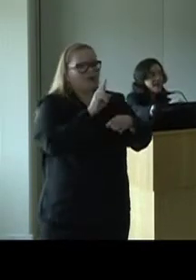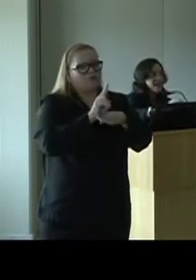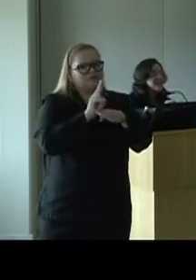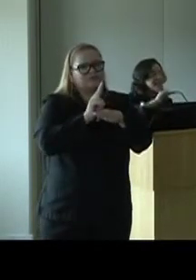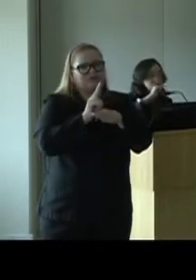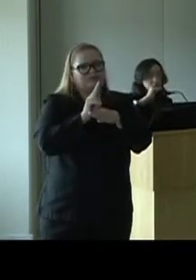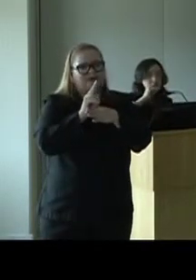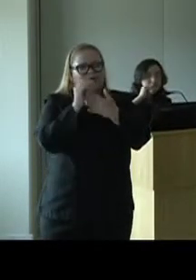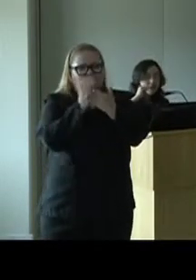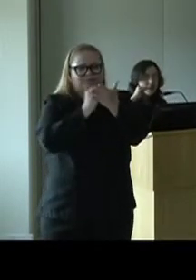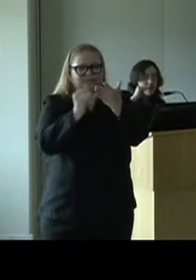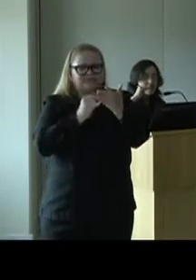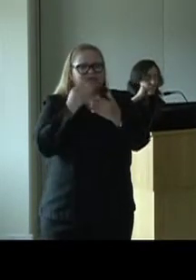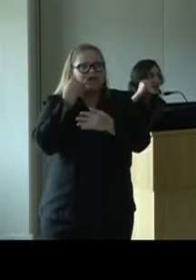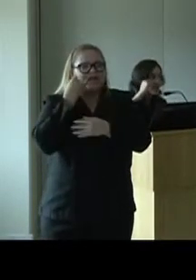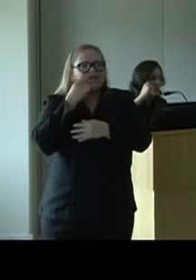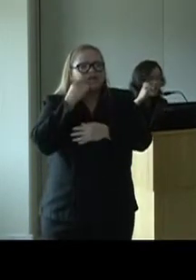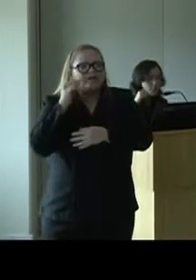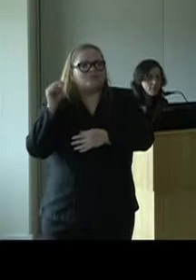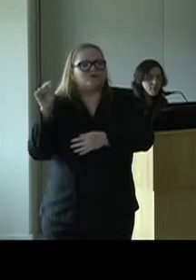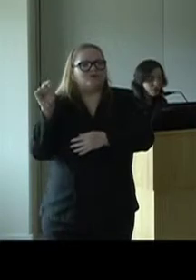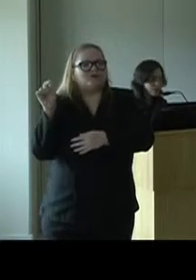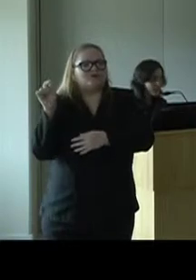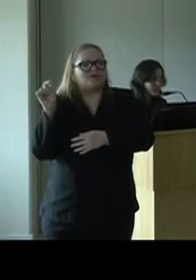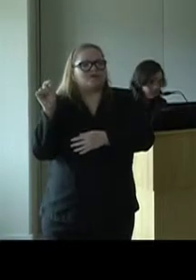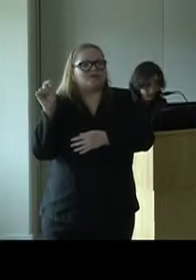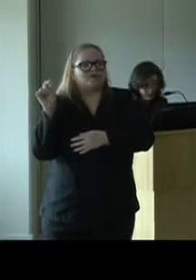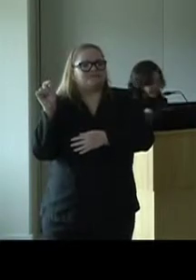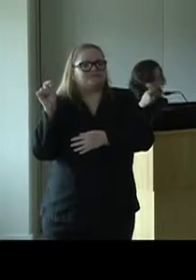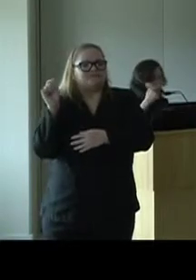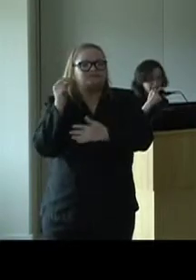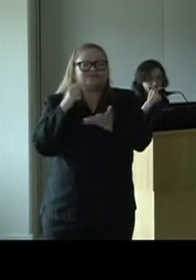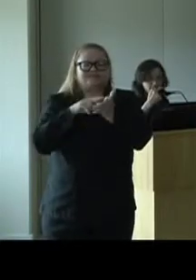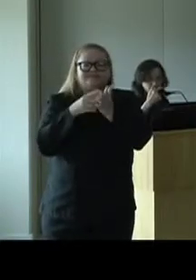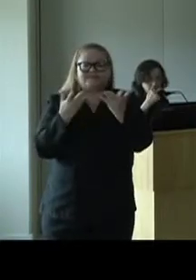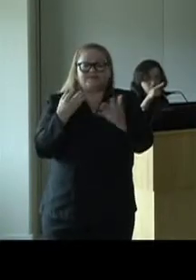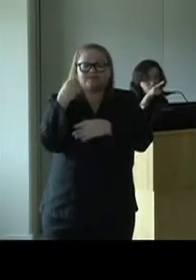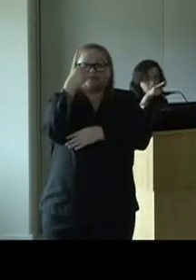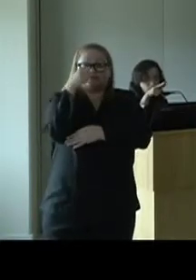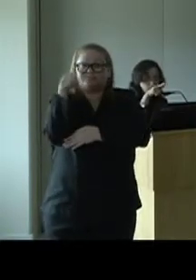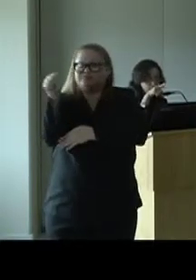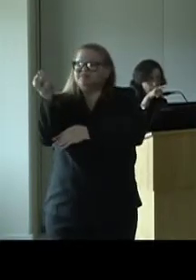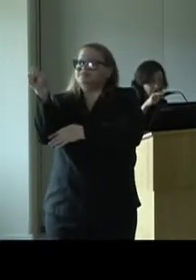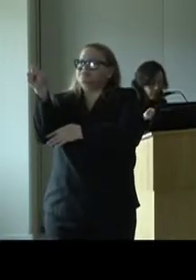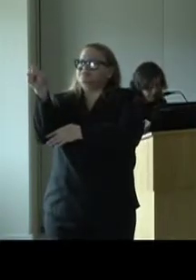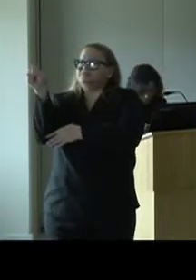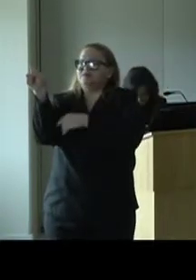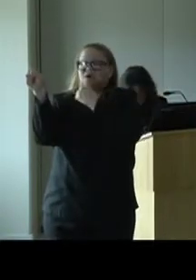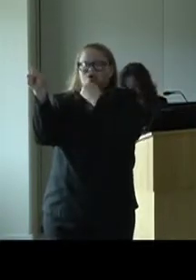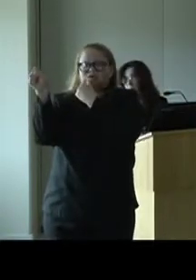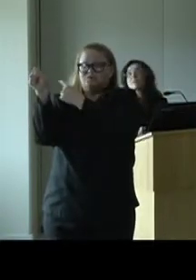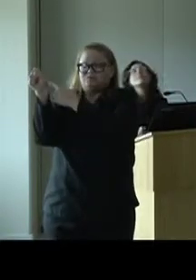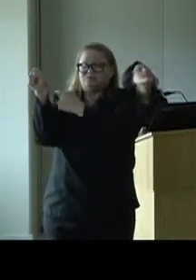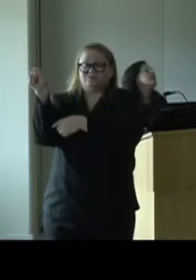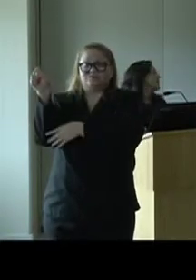Gabriel era el que le permitía, o sea, el rango de movimiento de su cabeza. Si él tuviera que hacer un círculo con el mouse stick,